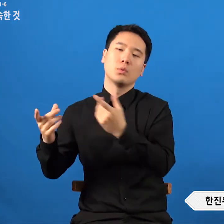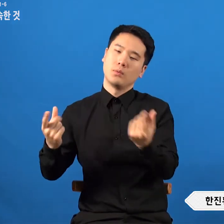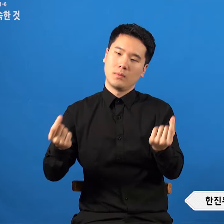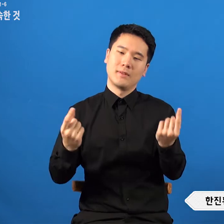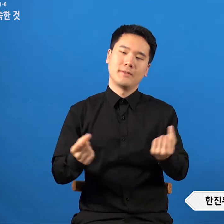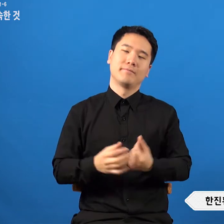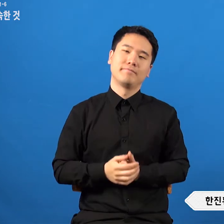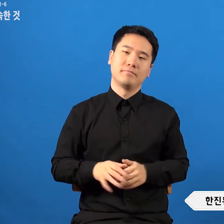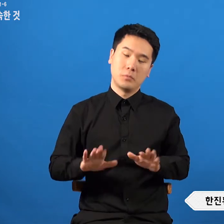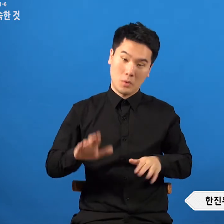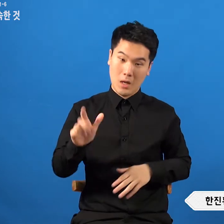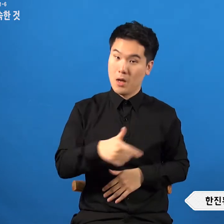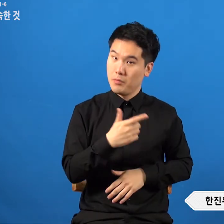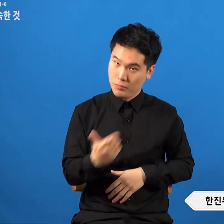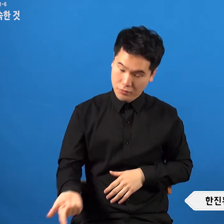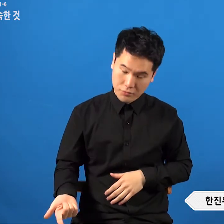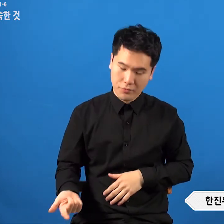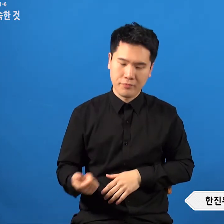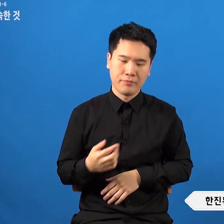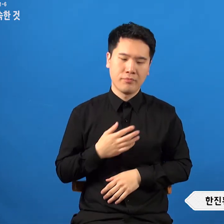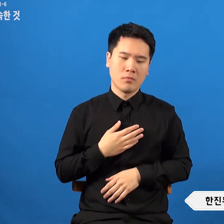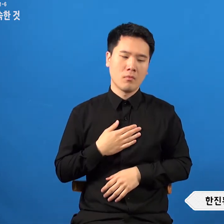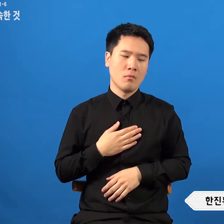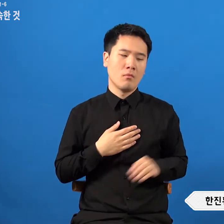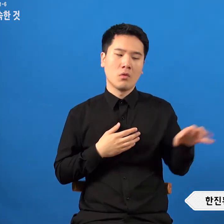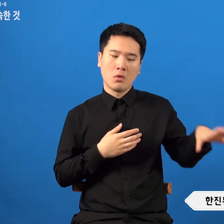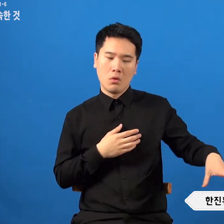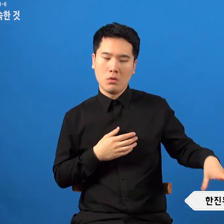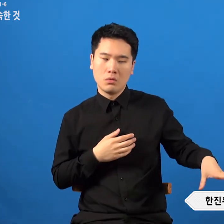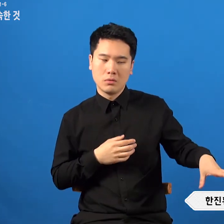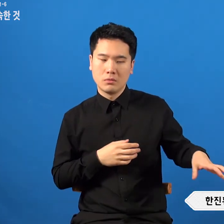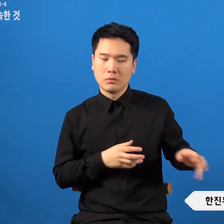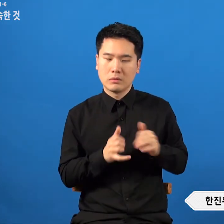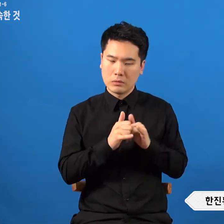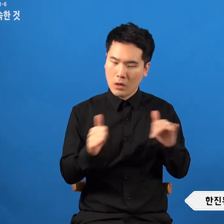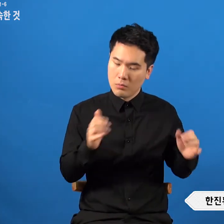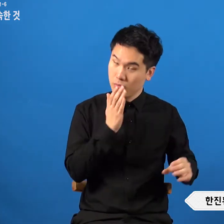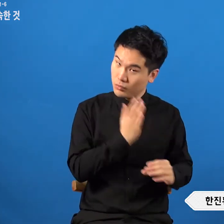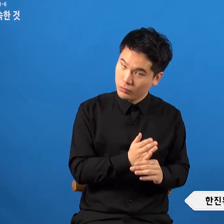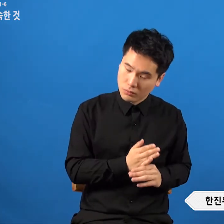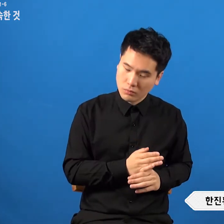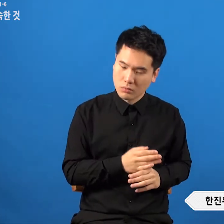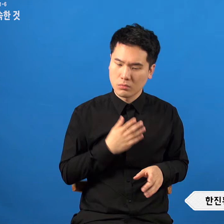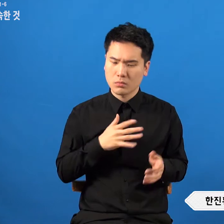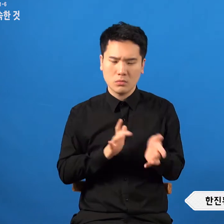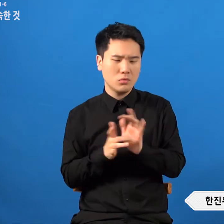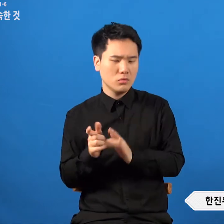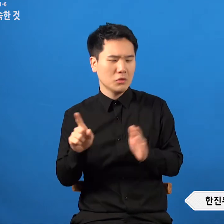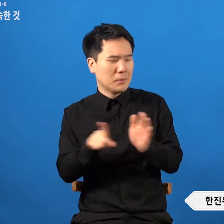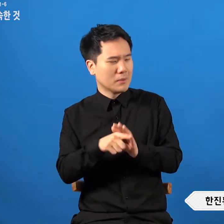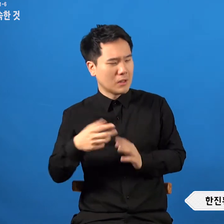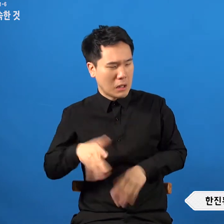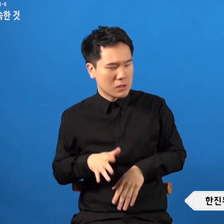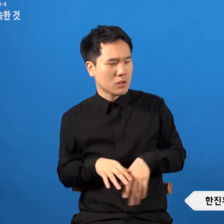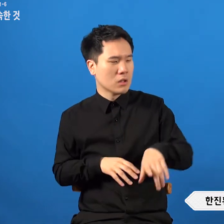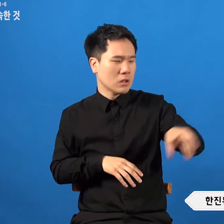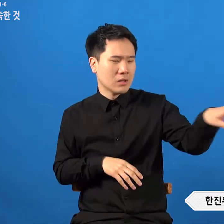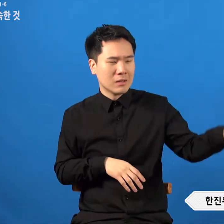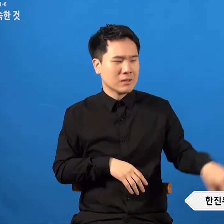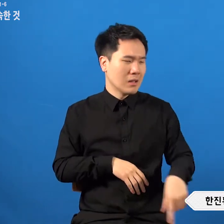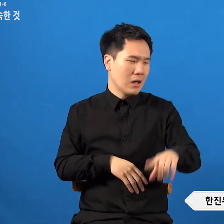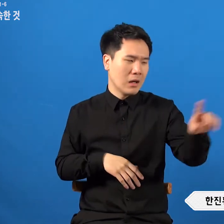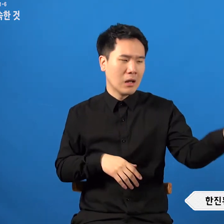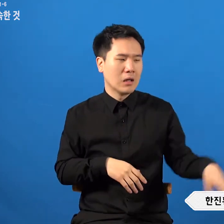전도도 마찬가지지요. 오늘 하루만 해도 내 곁을 스쳐 지나가는 사람 중에 예수 알지 못하고 지옥으로